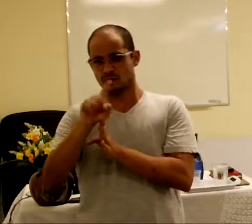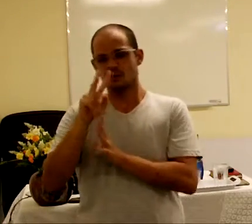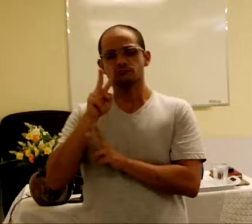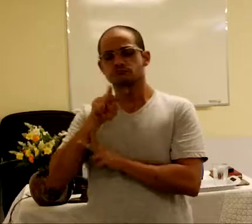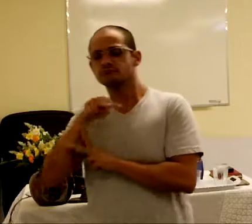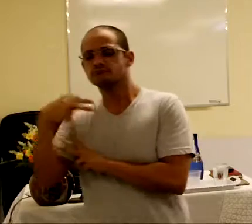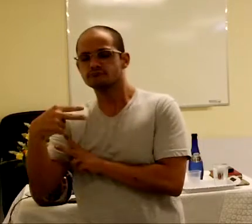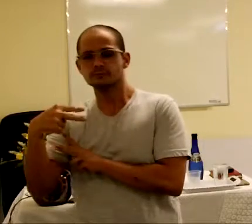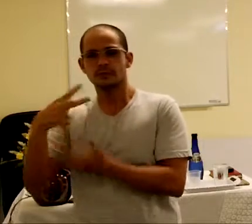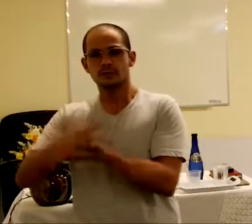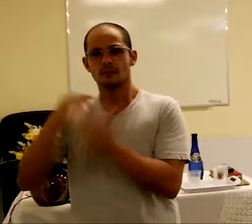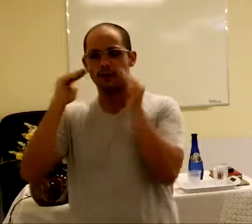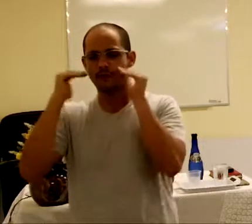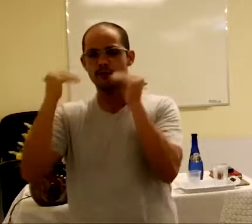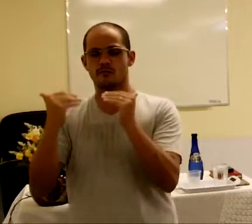respeitoso,